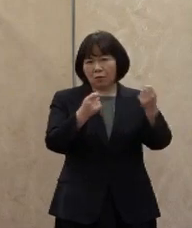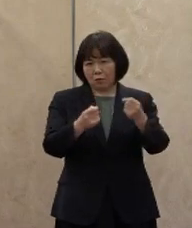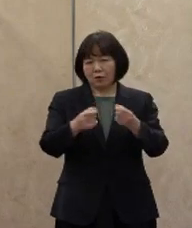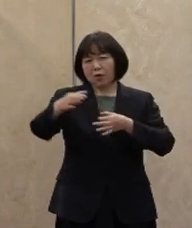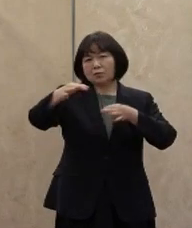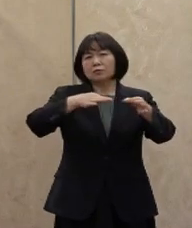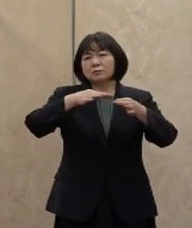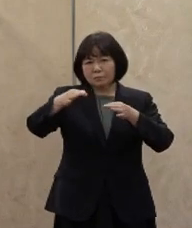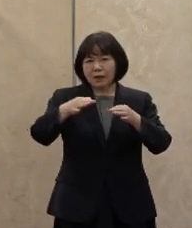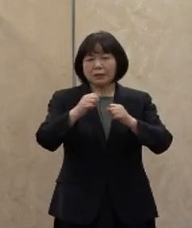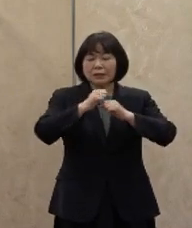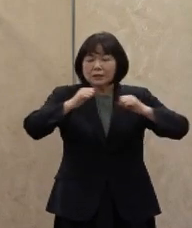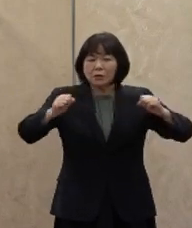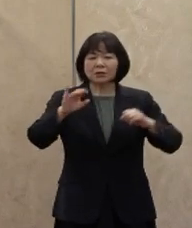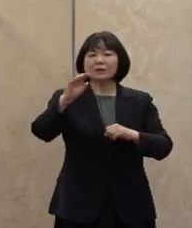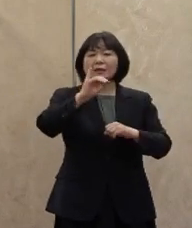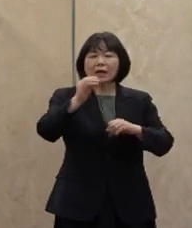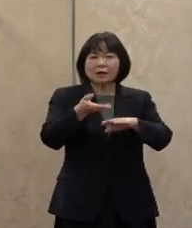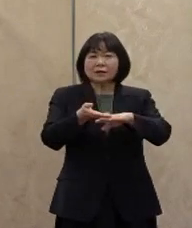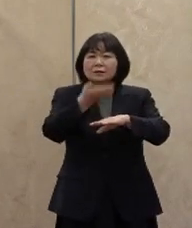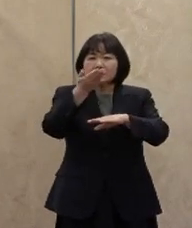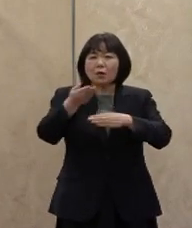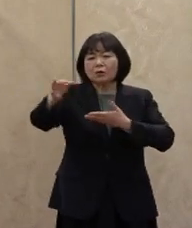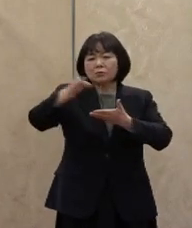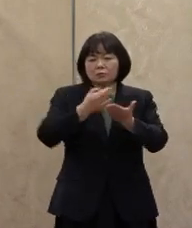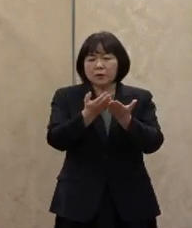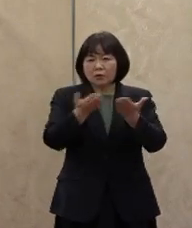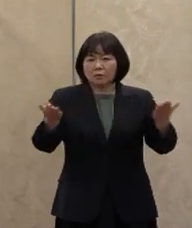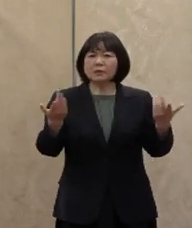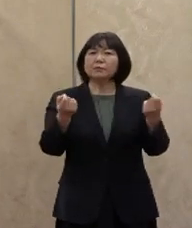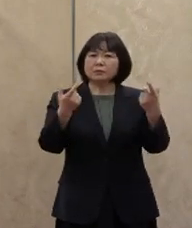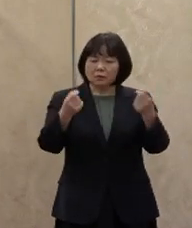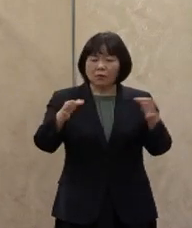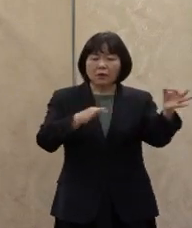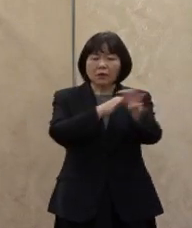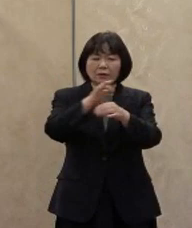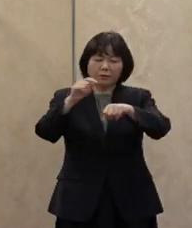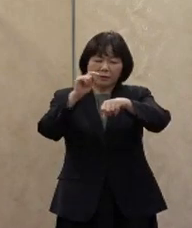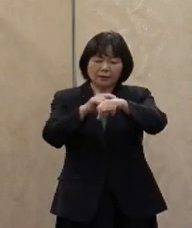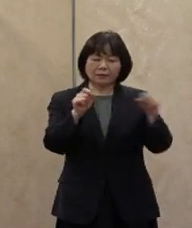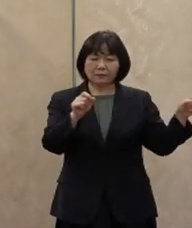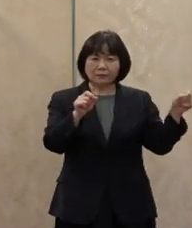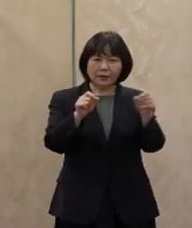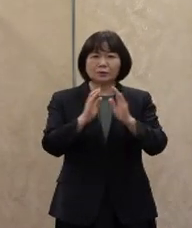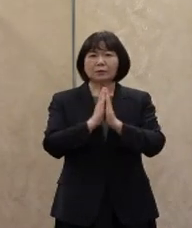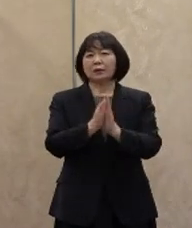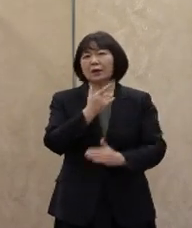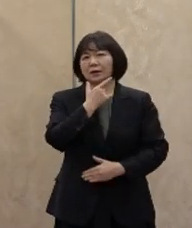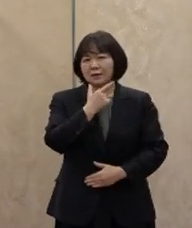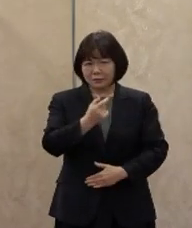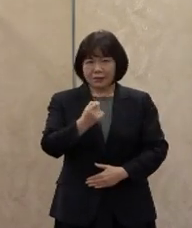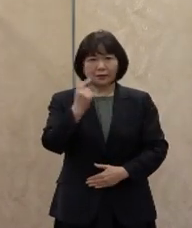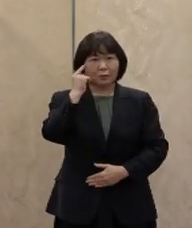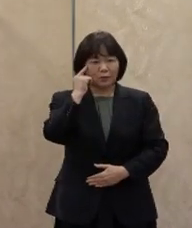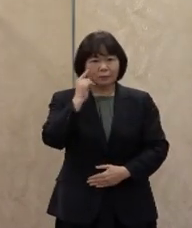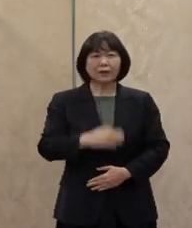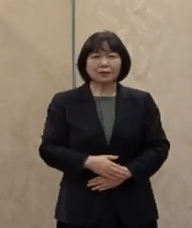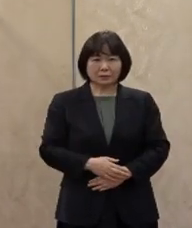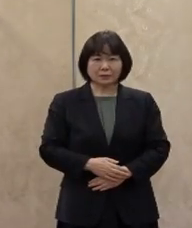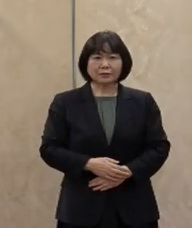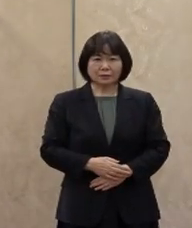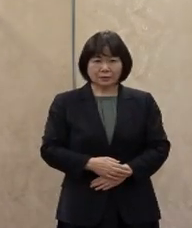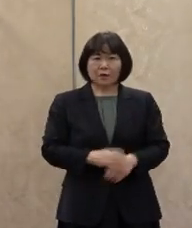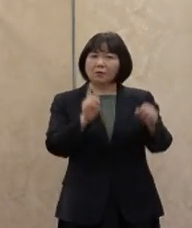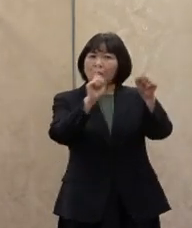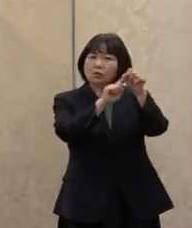販1000平米以上の物販店等も含めてですね、この営業時間の短縮をお願いしたいというふうにお願いします。20時が